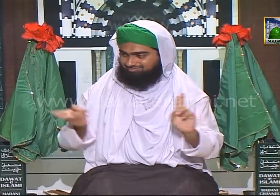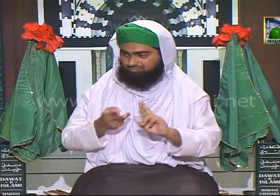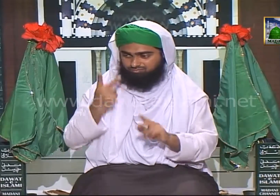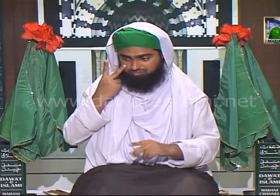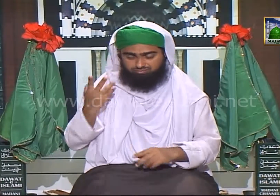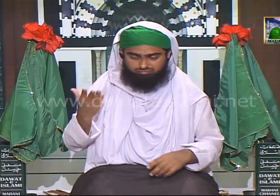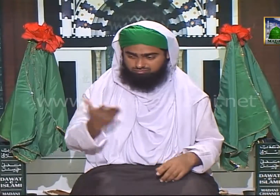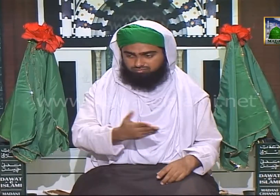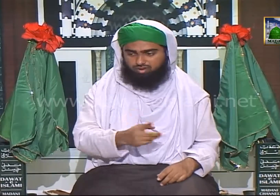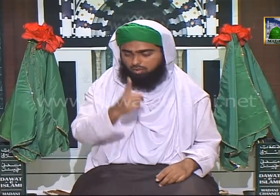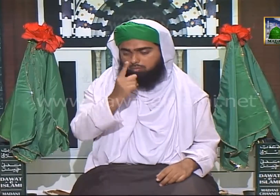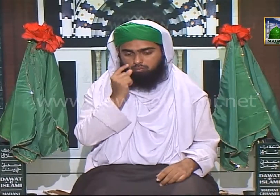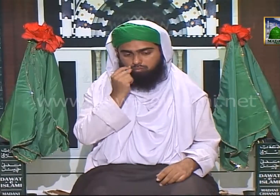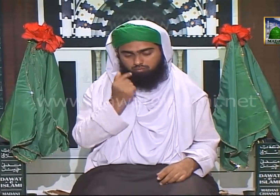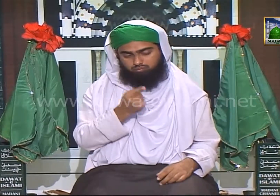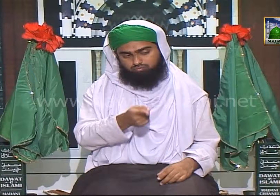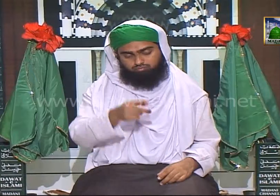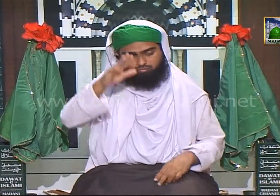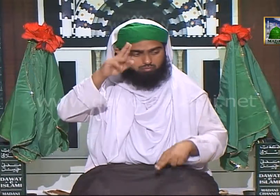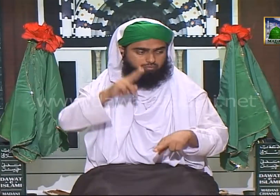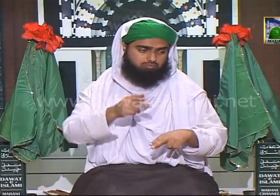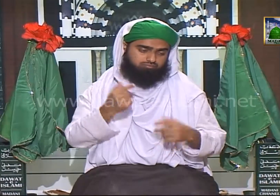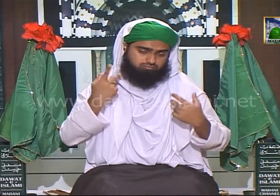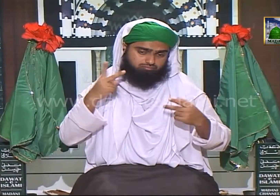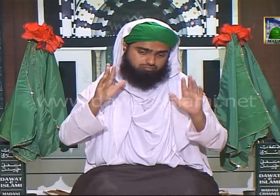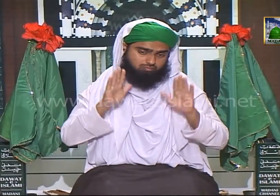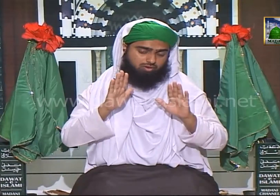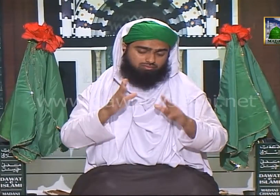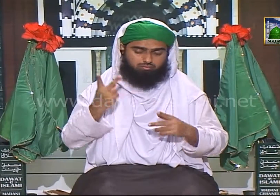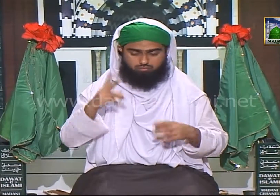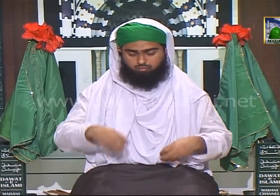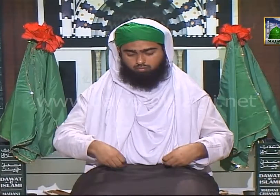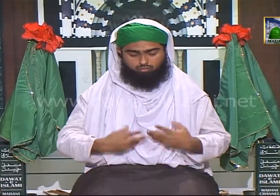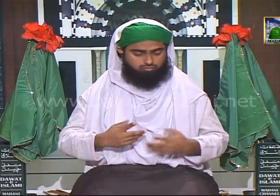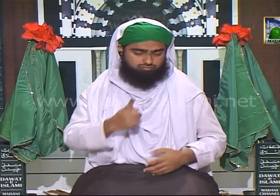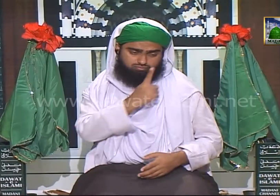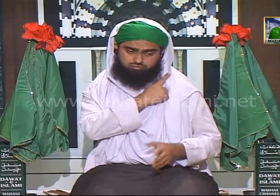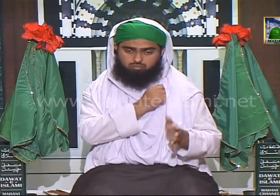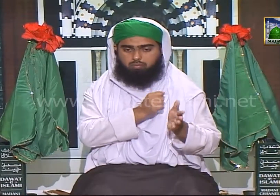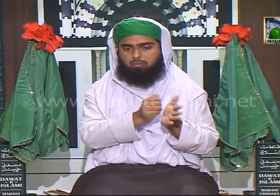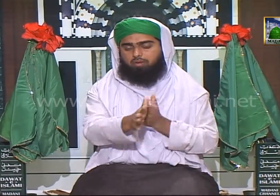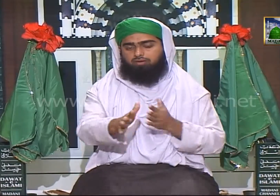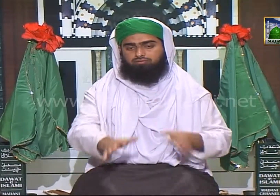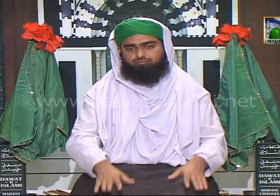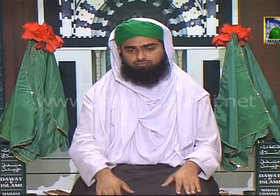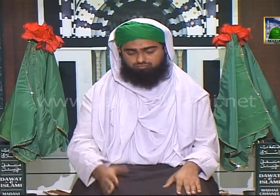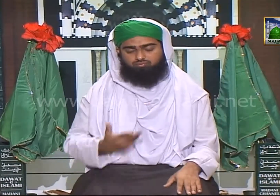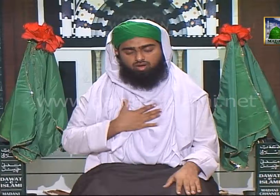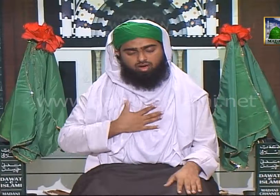ہے، میرا کتنا پیارا، اے فرشتوں تم گواہ ہو جاؤ میں نے اس کو بخش دیا، تو جہاں کہیں ہم لوگ اکیلے بھی ہو جائیں تو